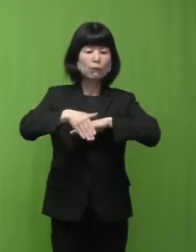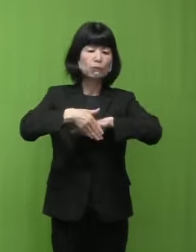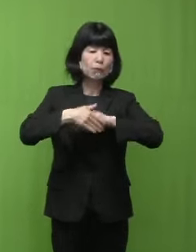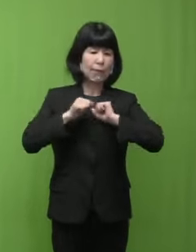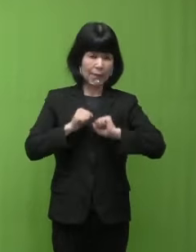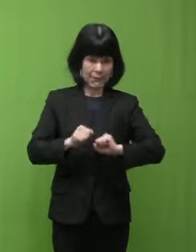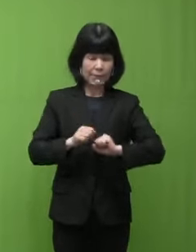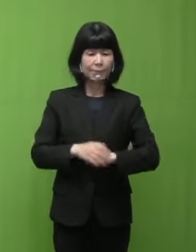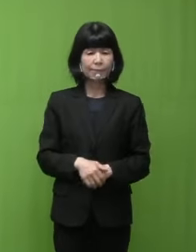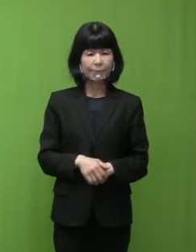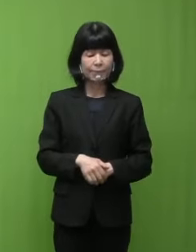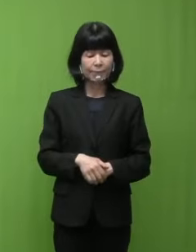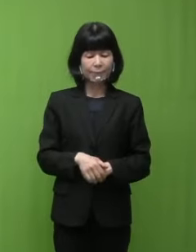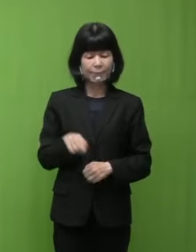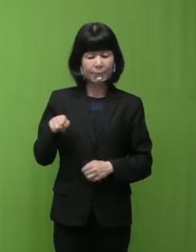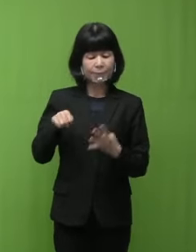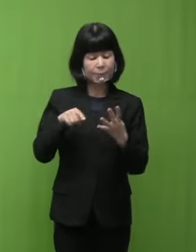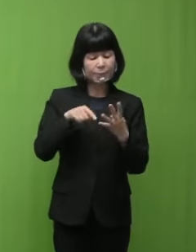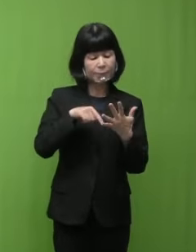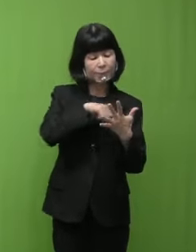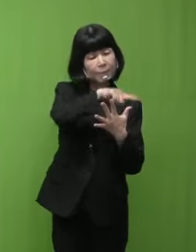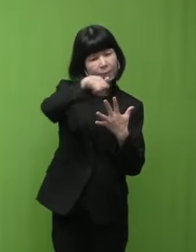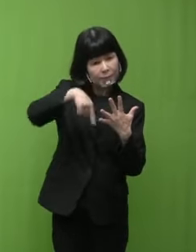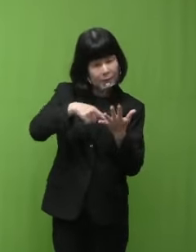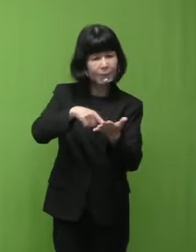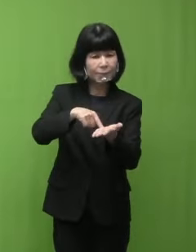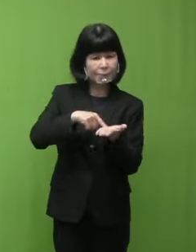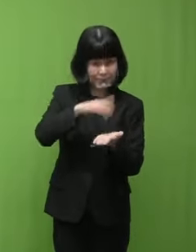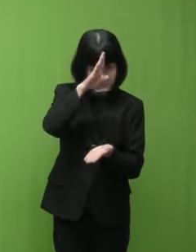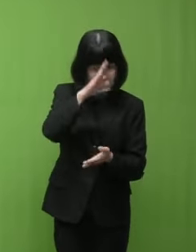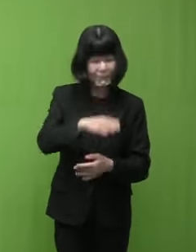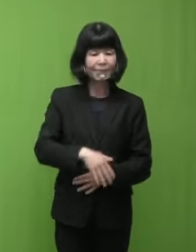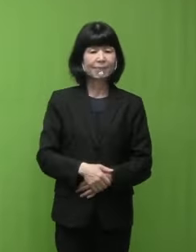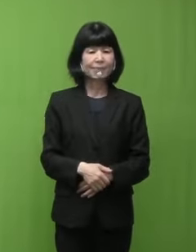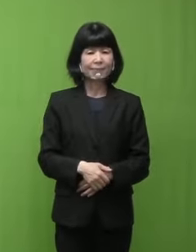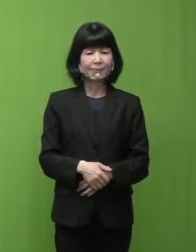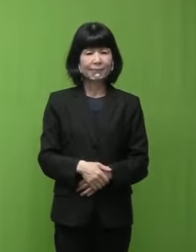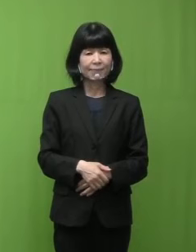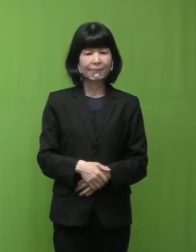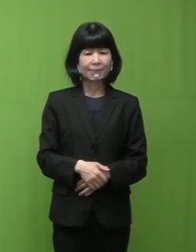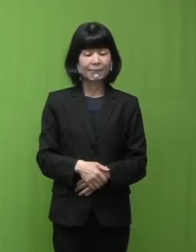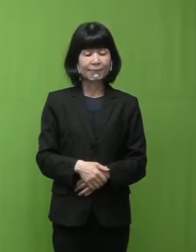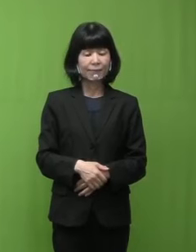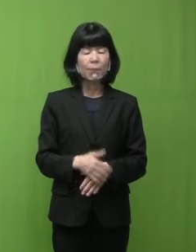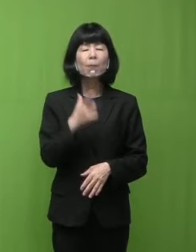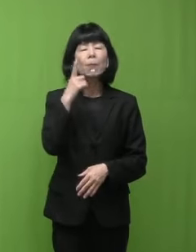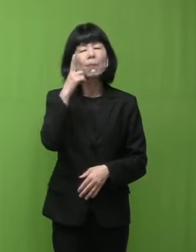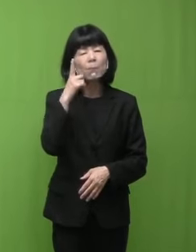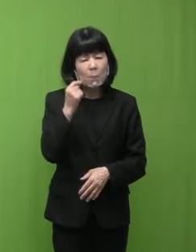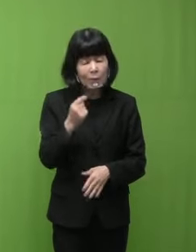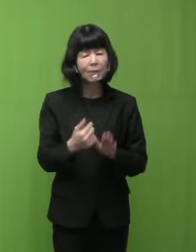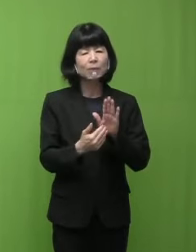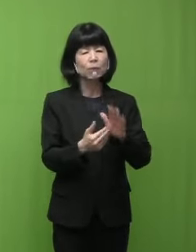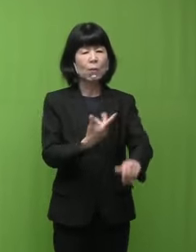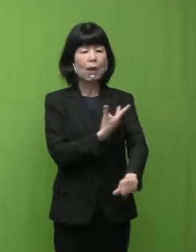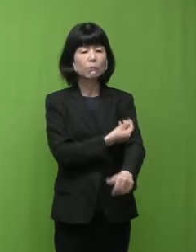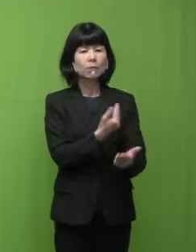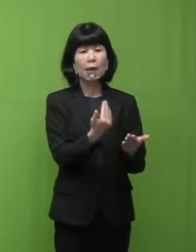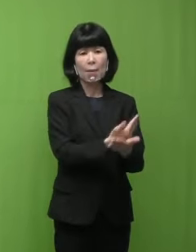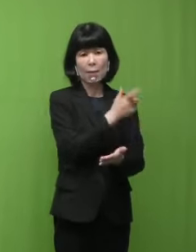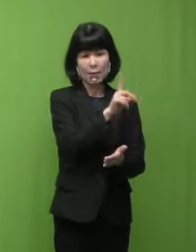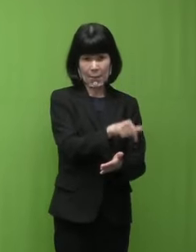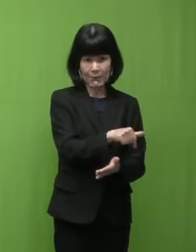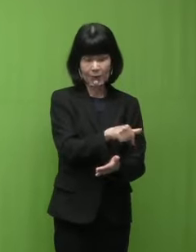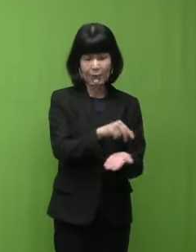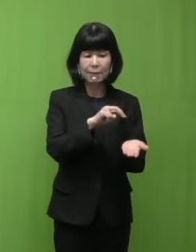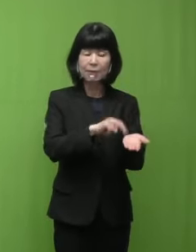ますのでそちらの方に予約の方お願いをしたいと思います合わせてワクチン余ったば医療従事者それから